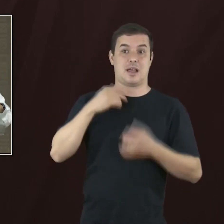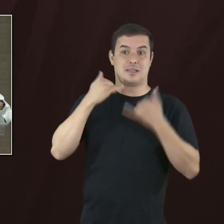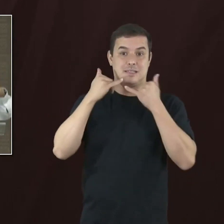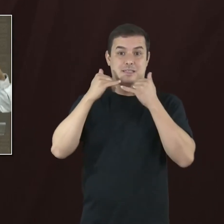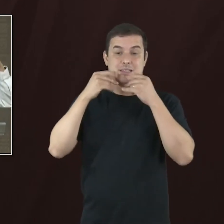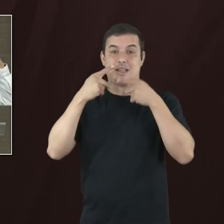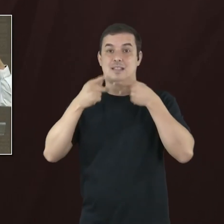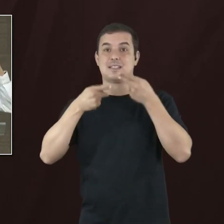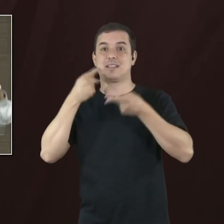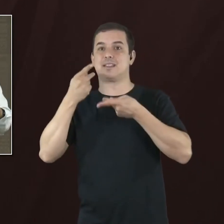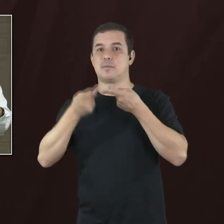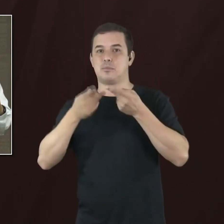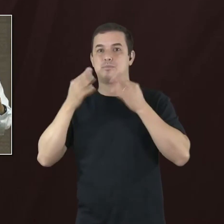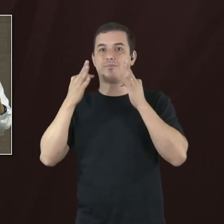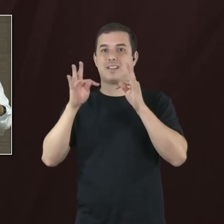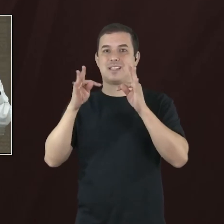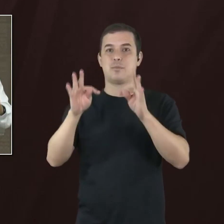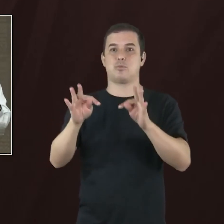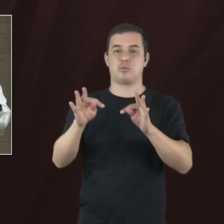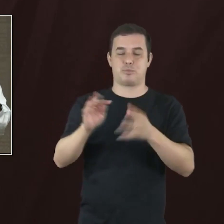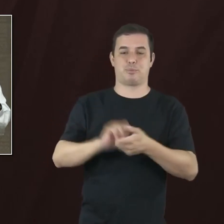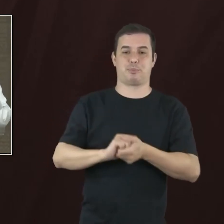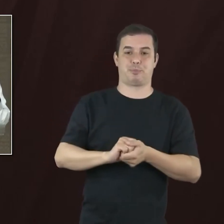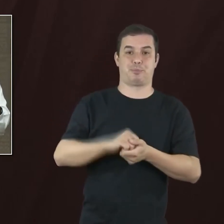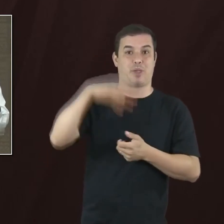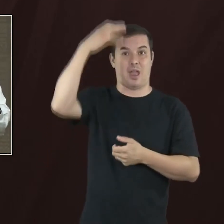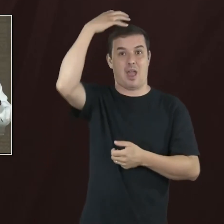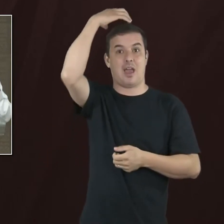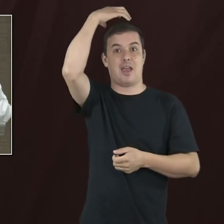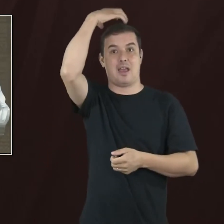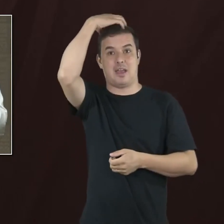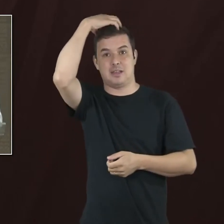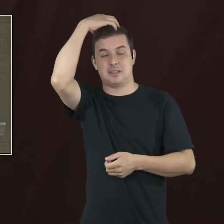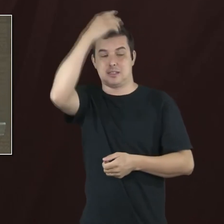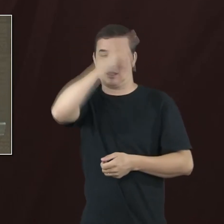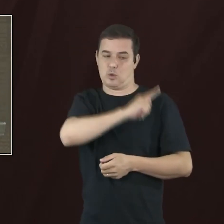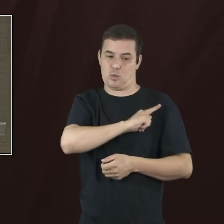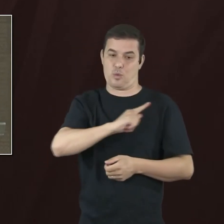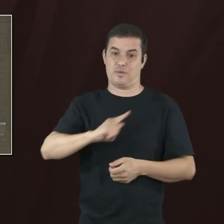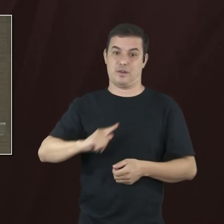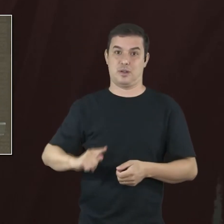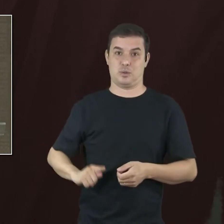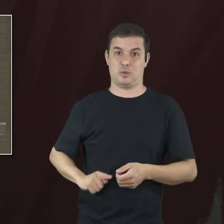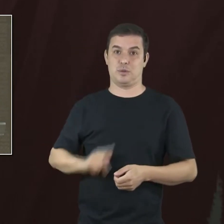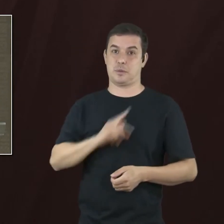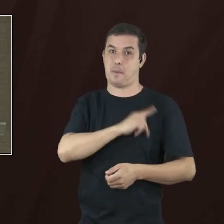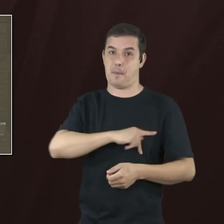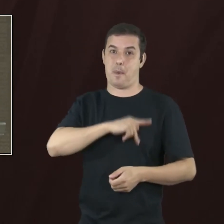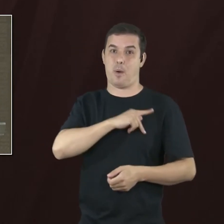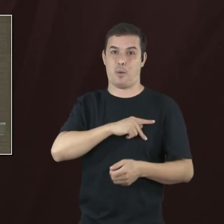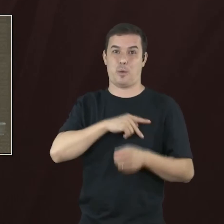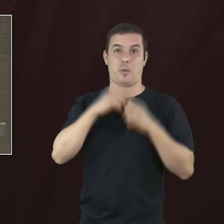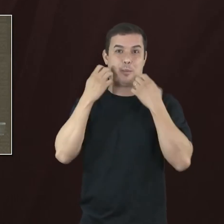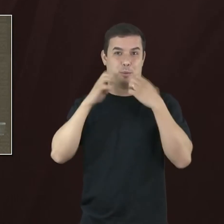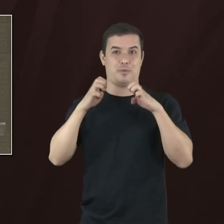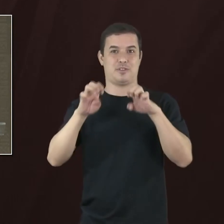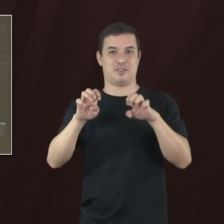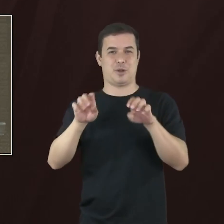testemunho perante reis. Aleluia! Reis e governadores. Senhor